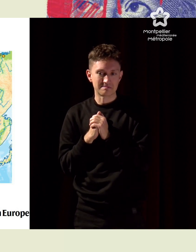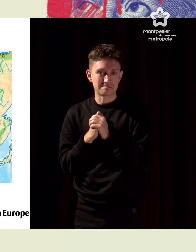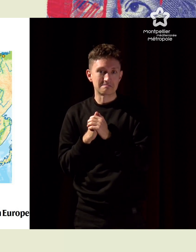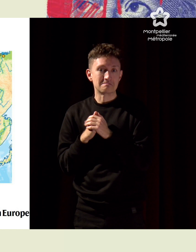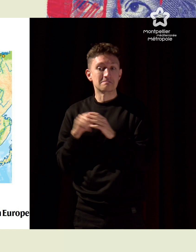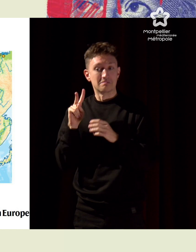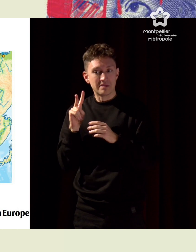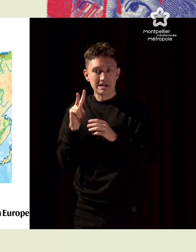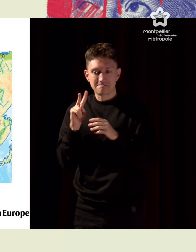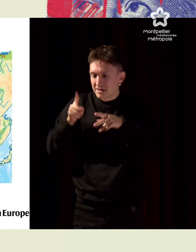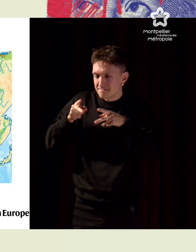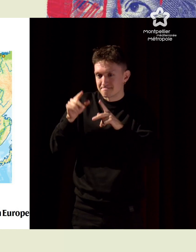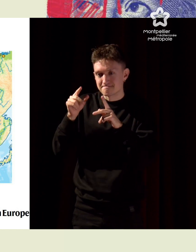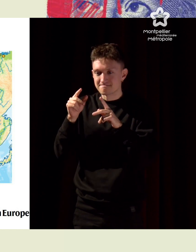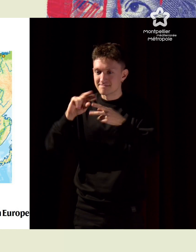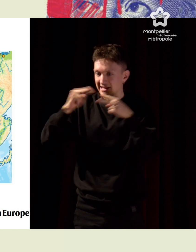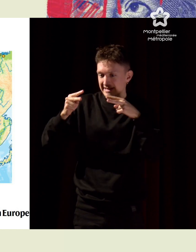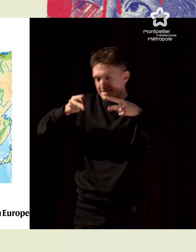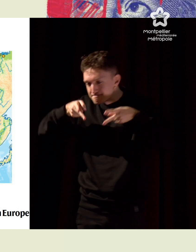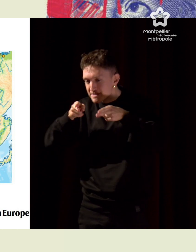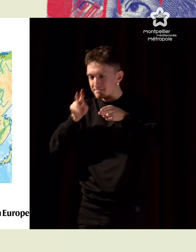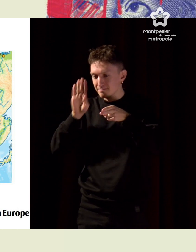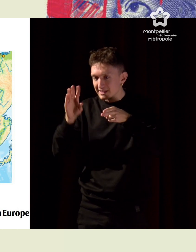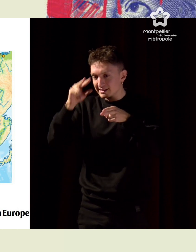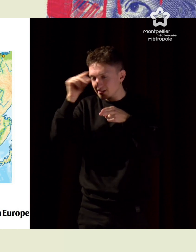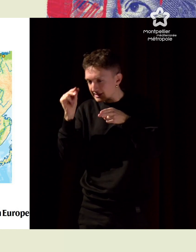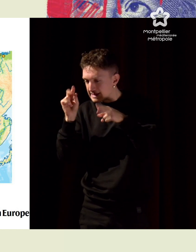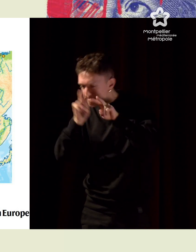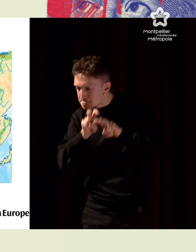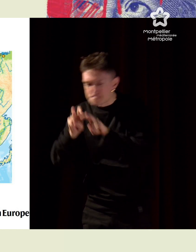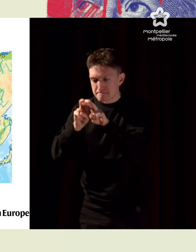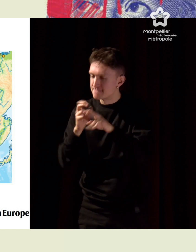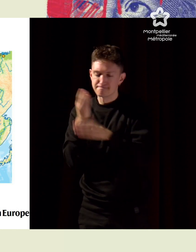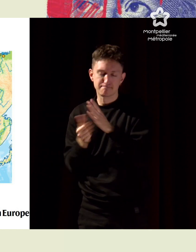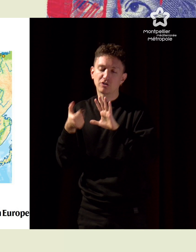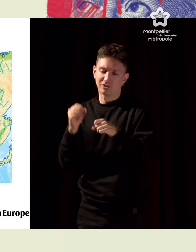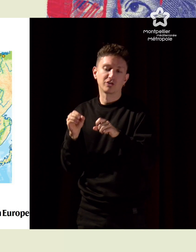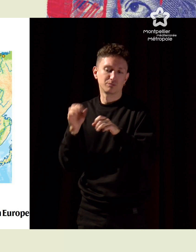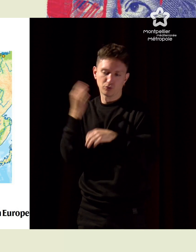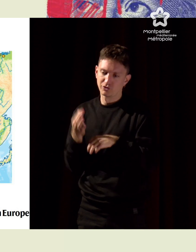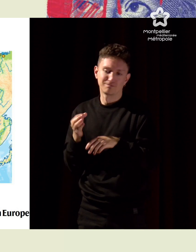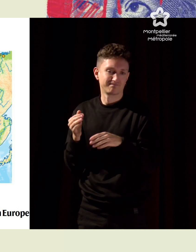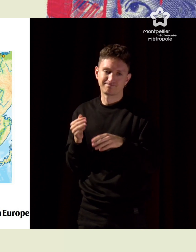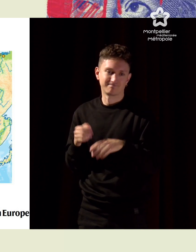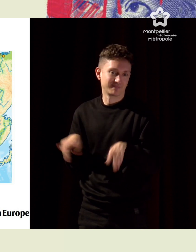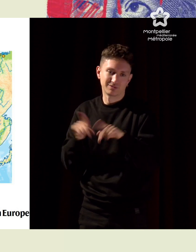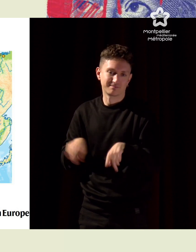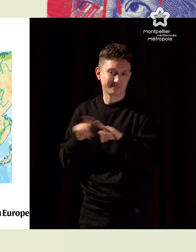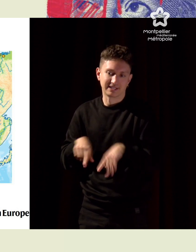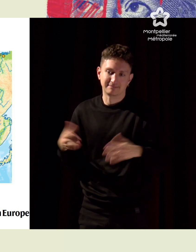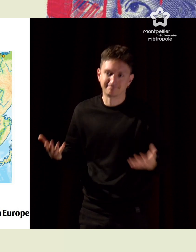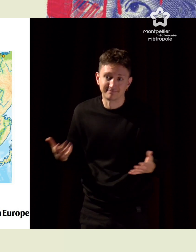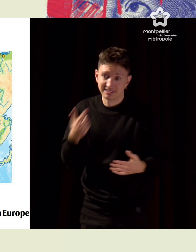d'ADN de Néandertal qu'il avait, encore une fois, il n'avait pas les 60% que l'on ne retrouve jamais, qui visiblement